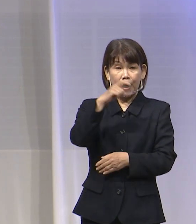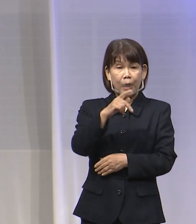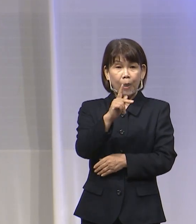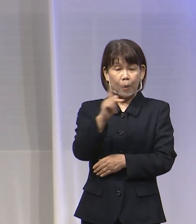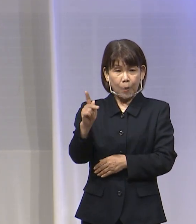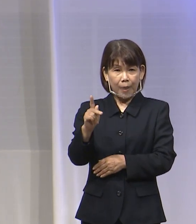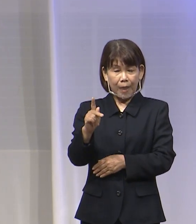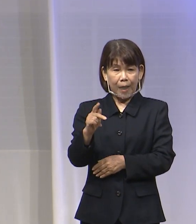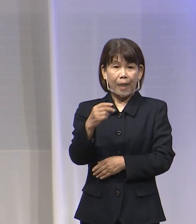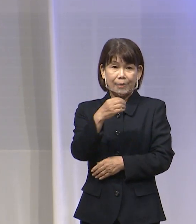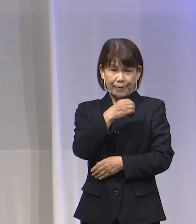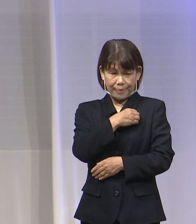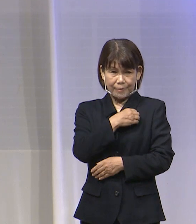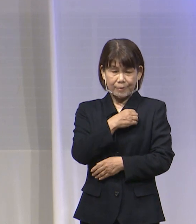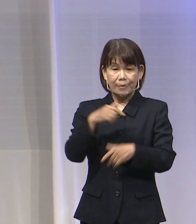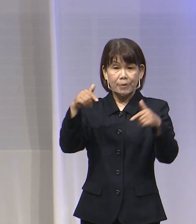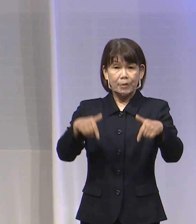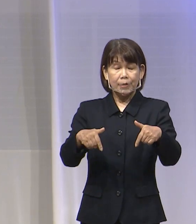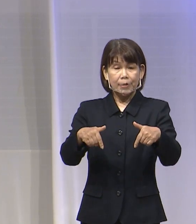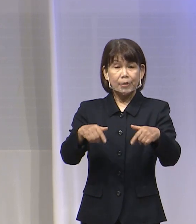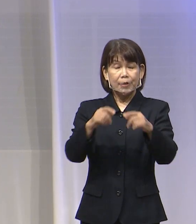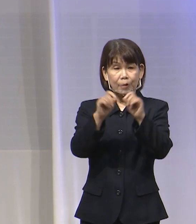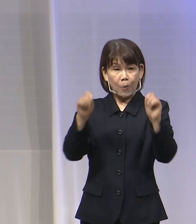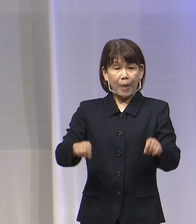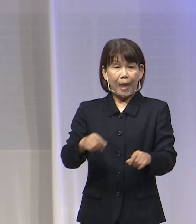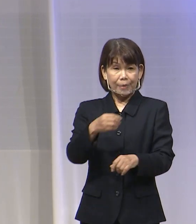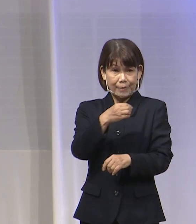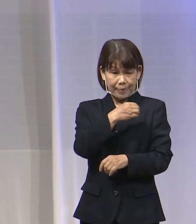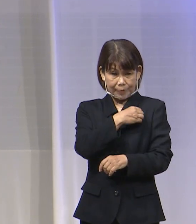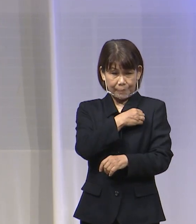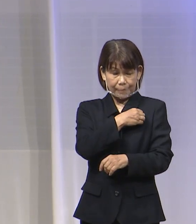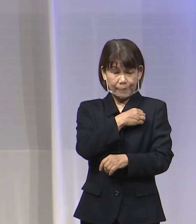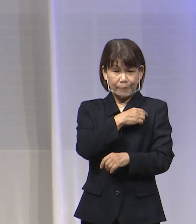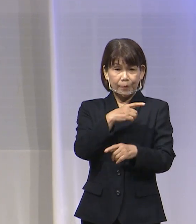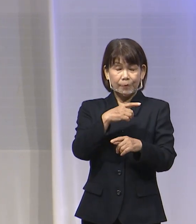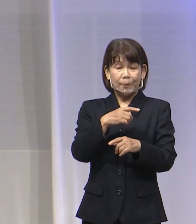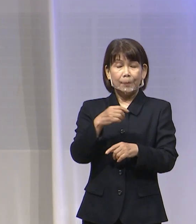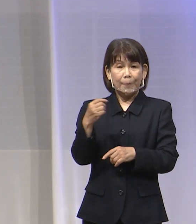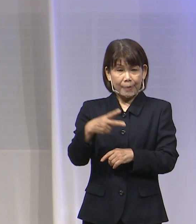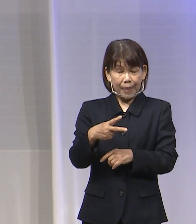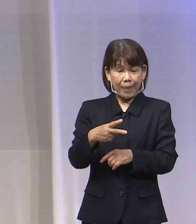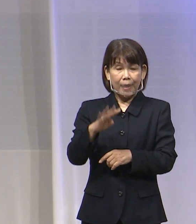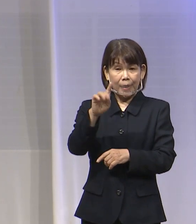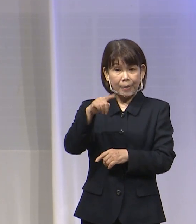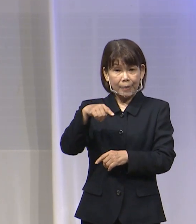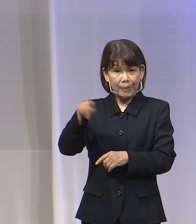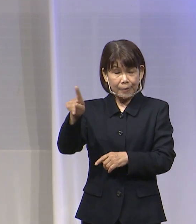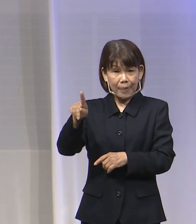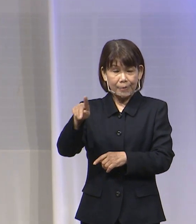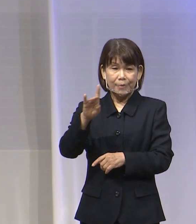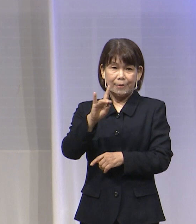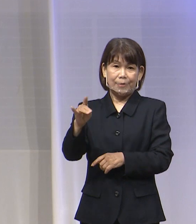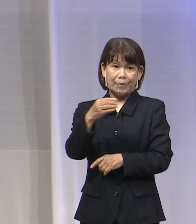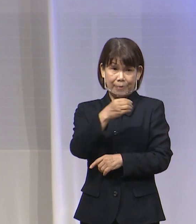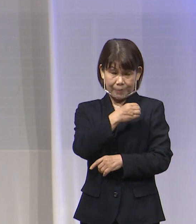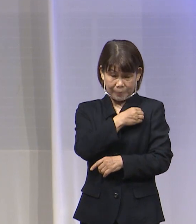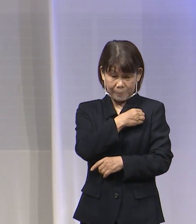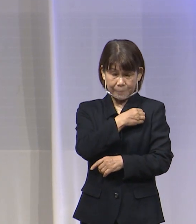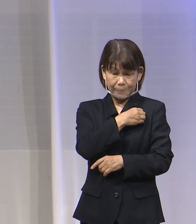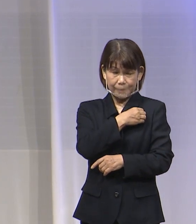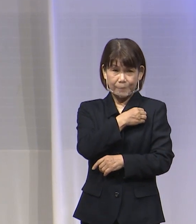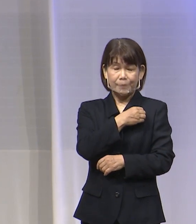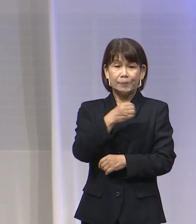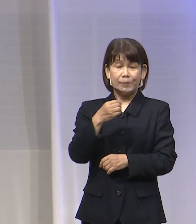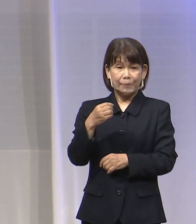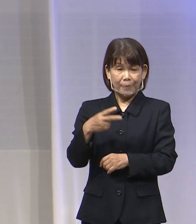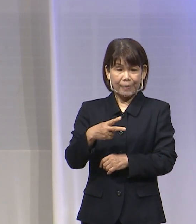議員西岡衆議院議員をはじめとする国会議員の皆さんそして県会議員の皆さんそして